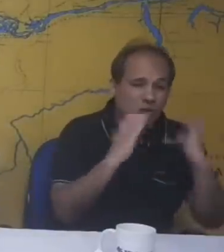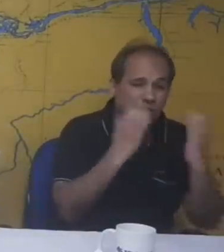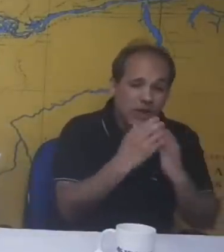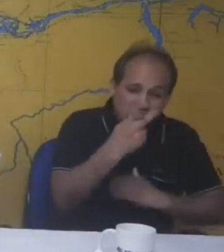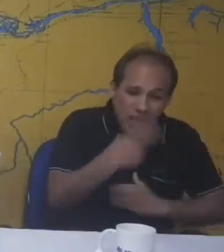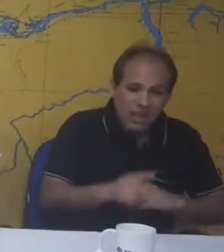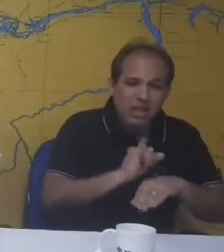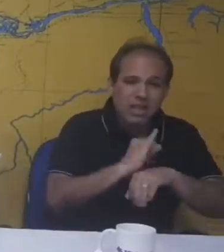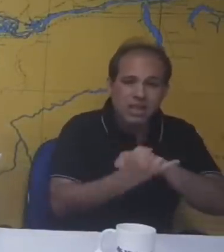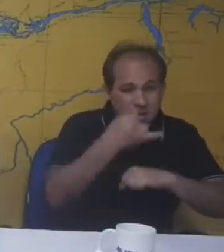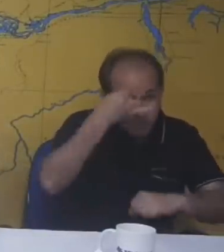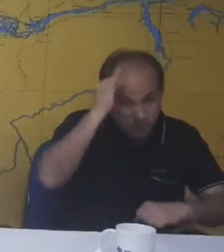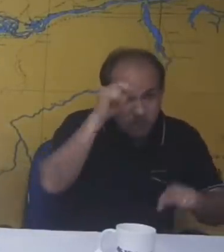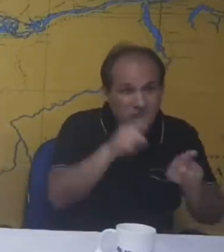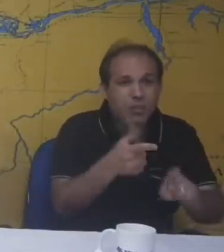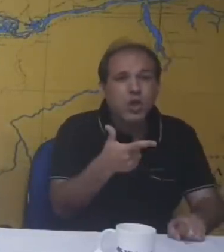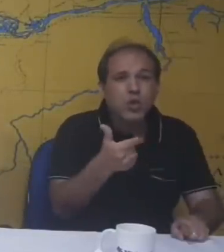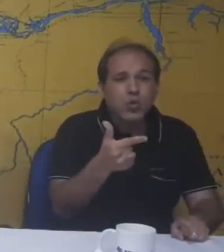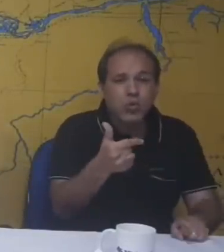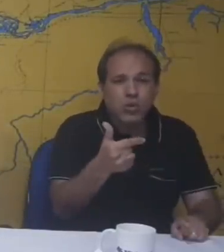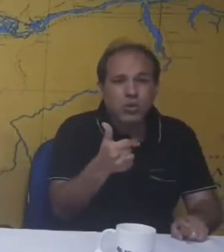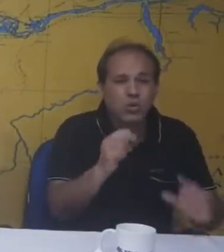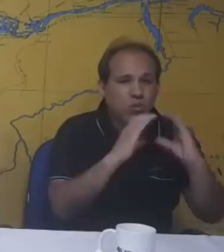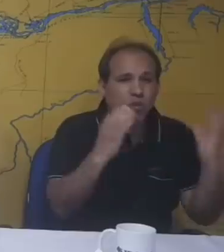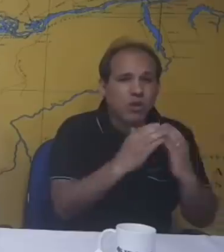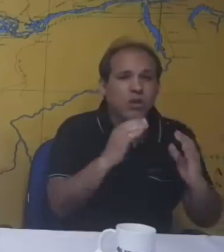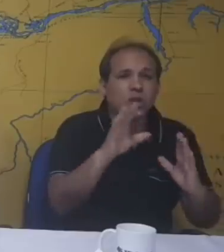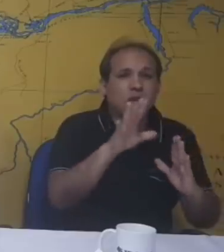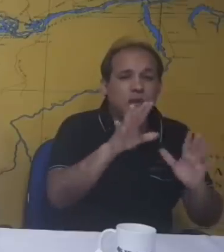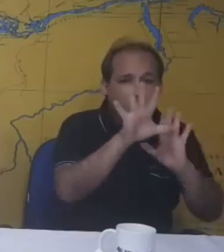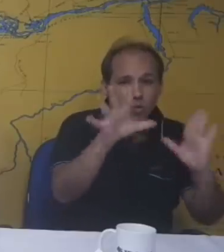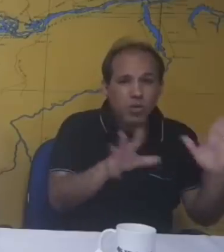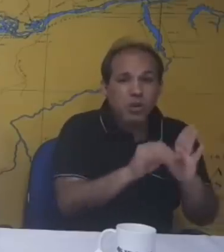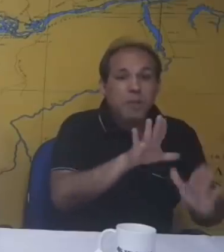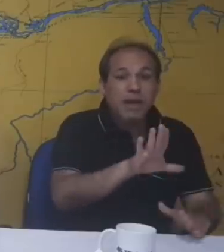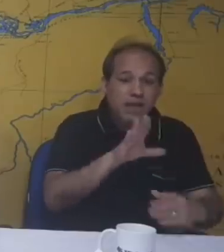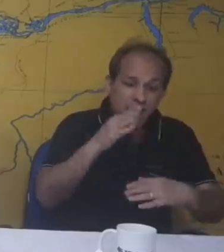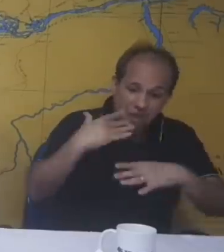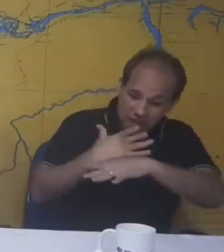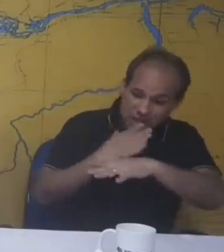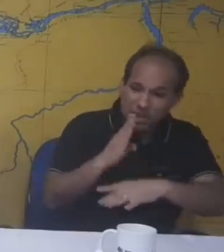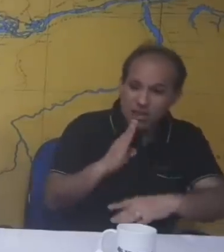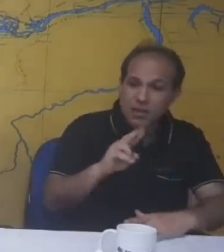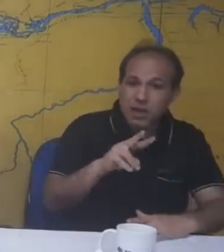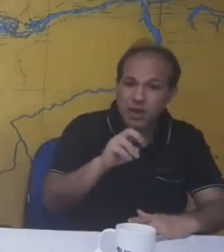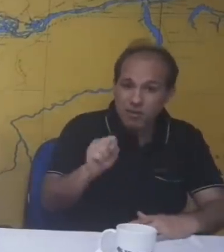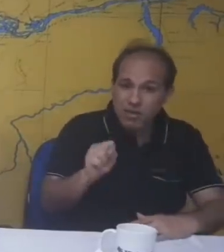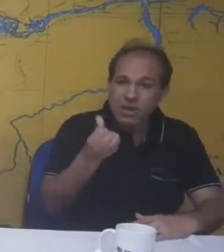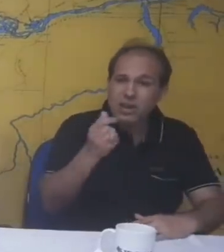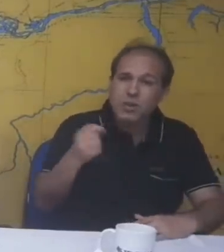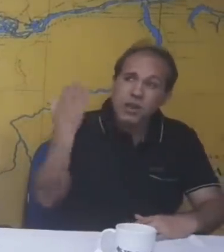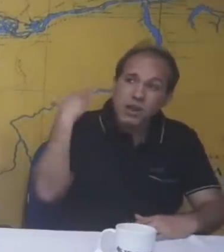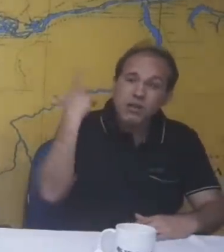no Marajó e 12 comunidades no Amazonas. Só que em breves, há 6 meses atrás,